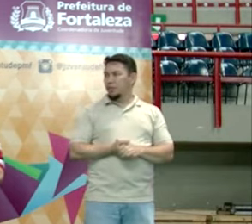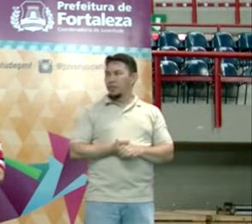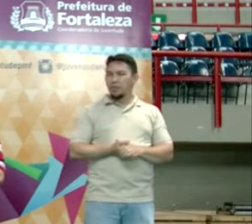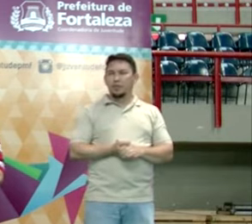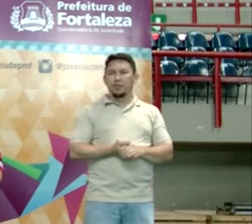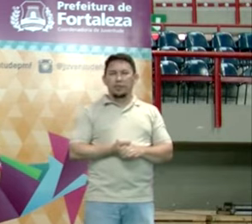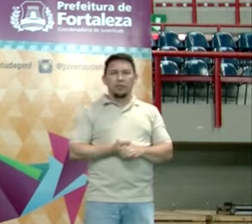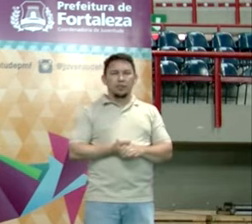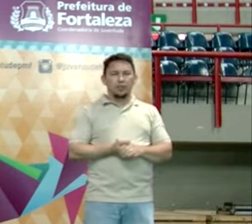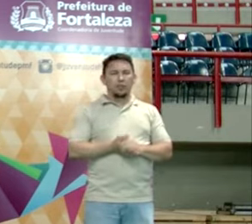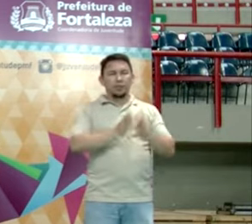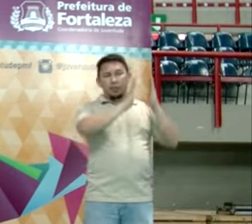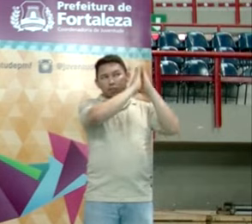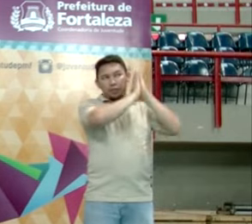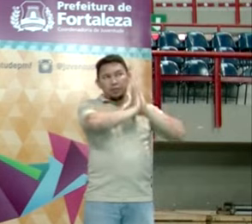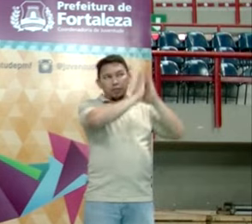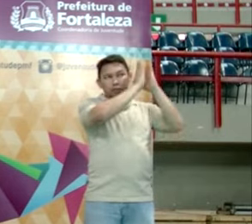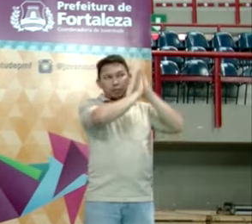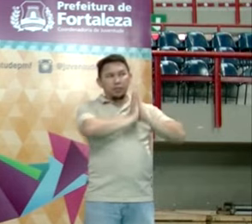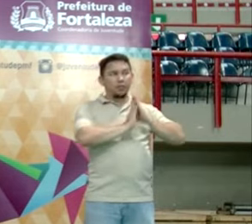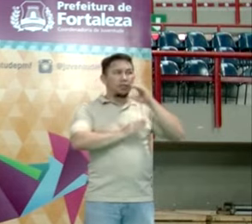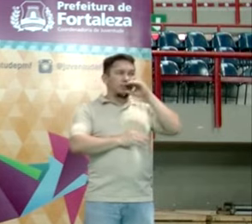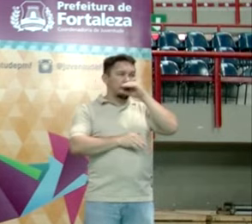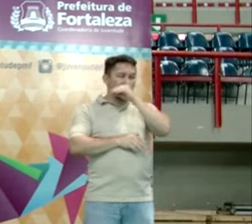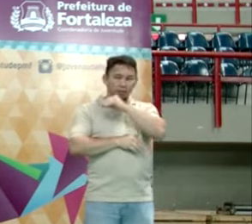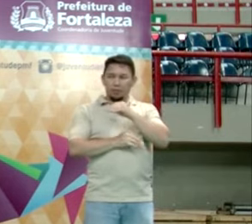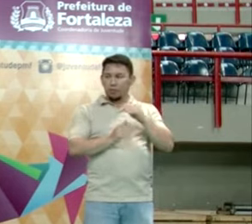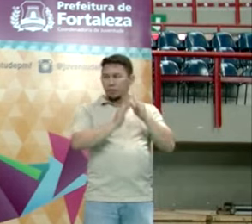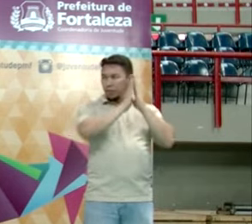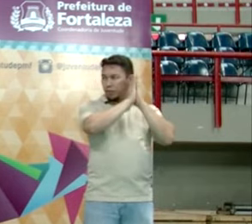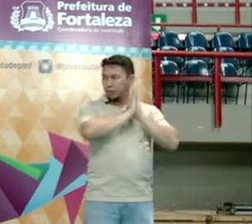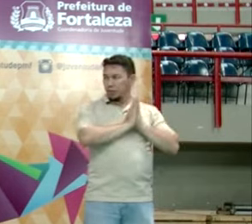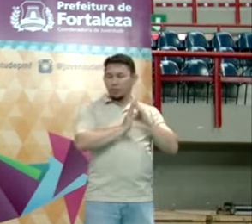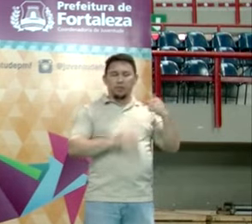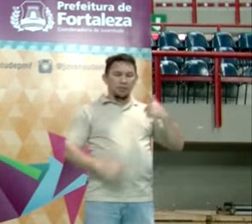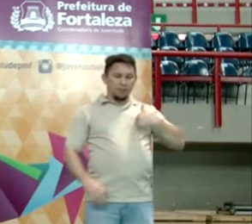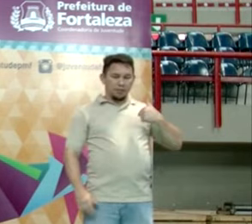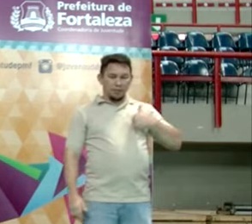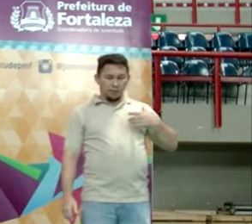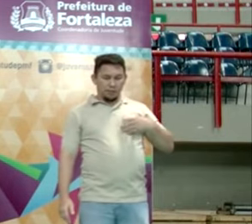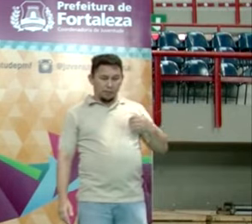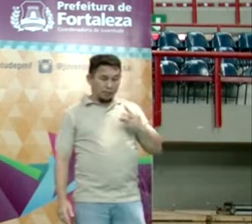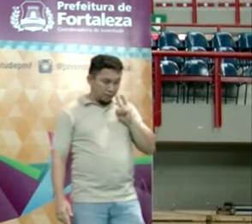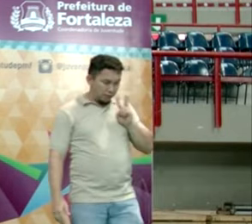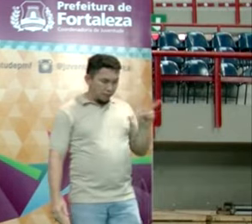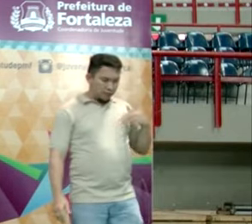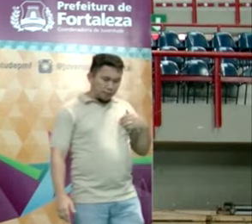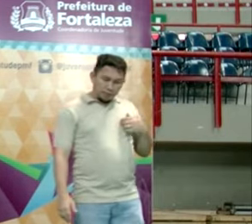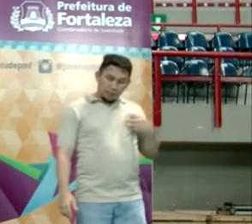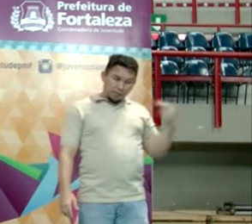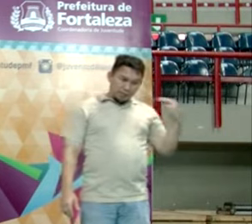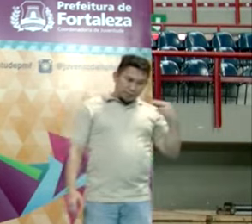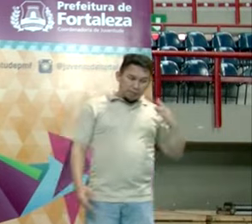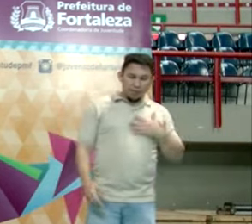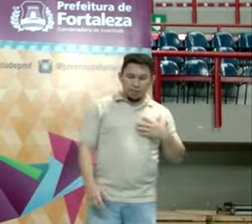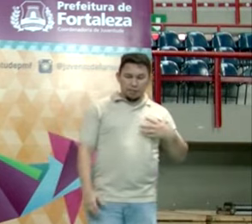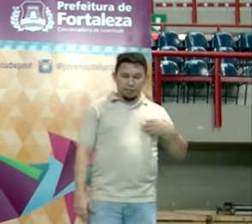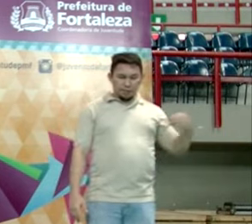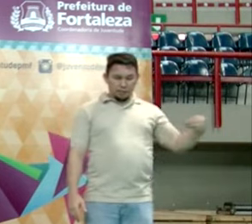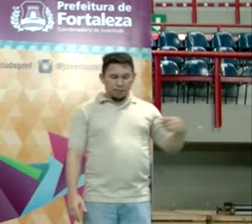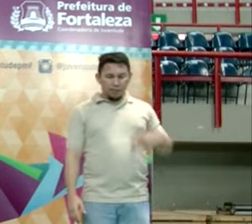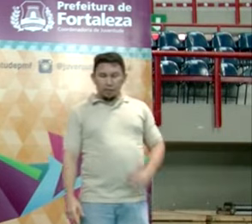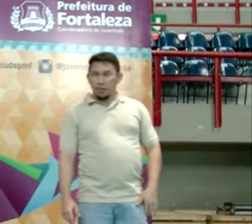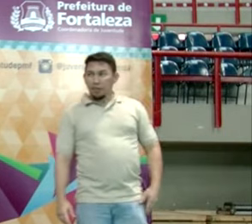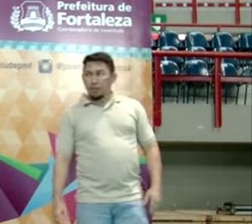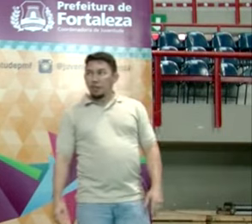Chapinha é uma coisinha que esquenta e você vai. Eu tenho uma filha, que eu não posso olhar para ela, que senão ela vai olhar para mim. Tem uma filha que ela vai dizer